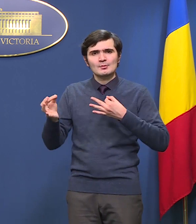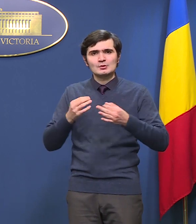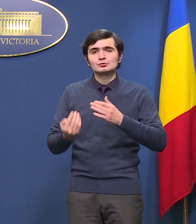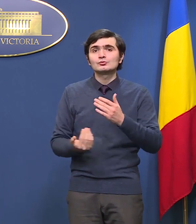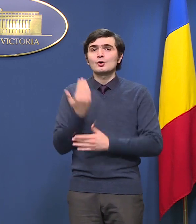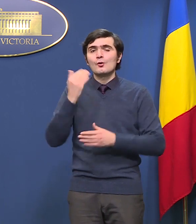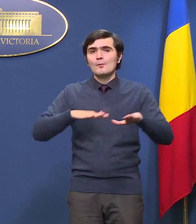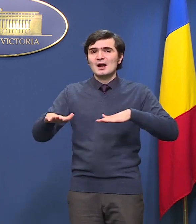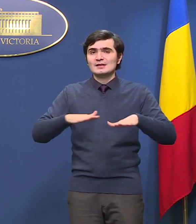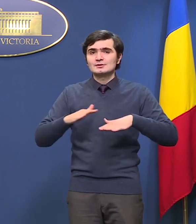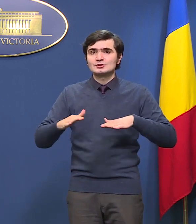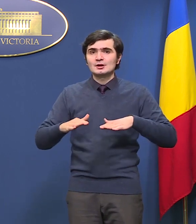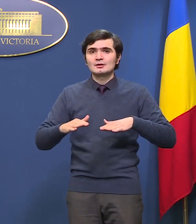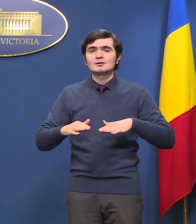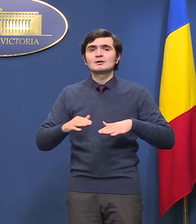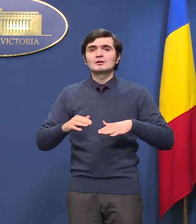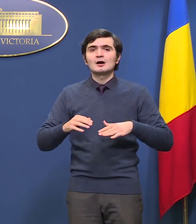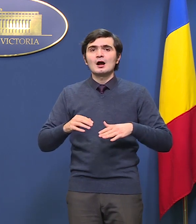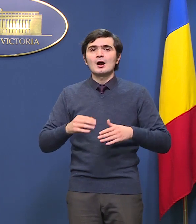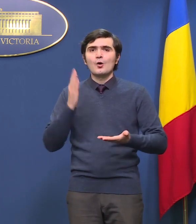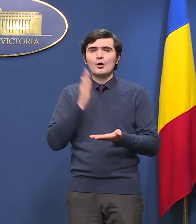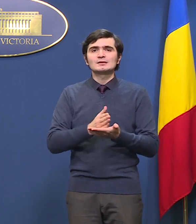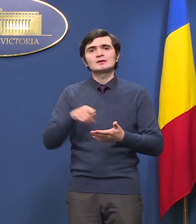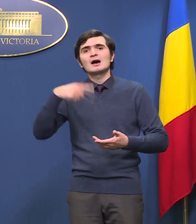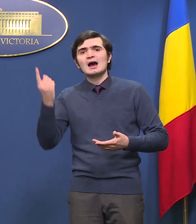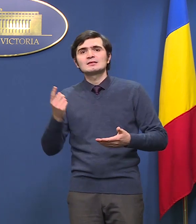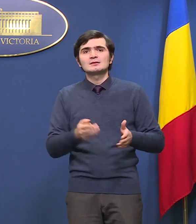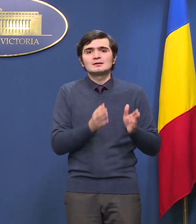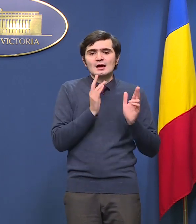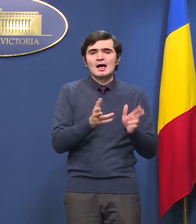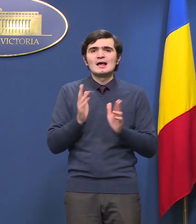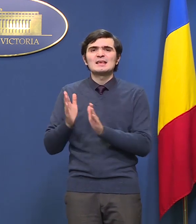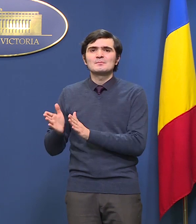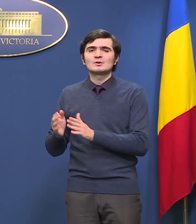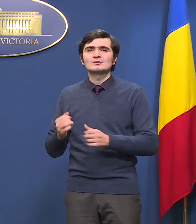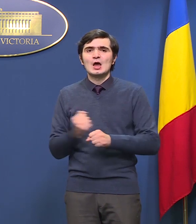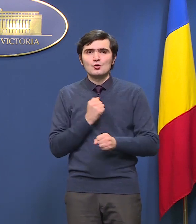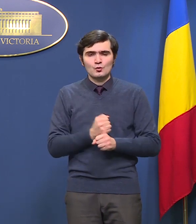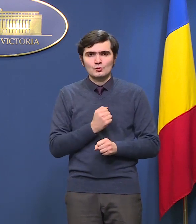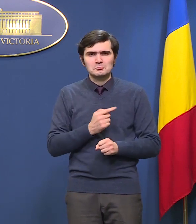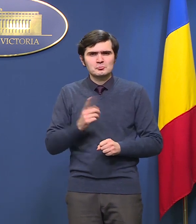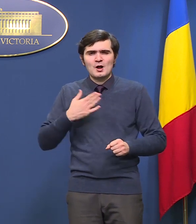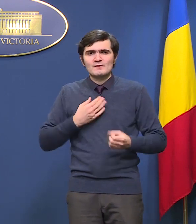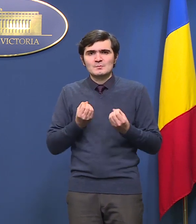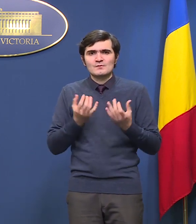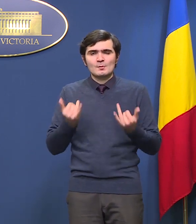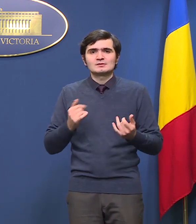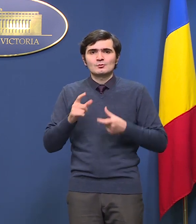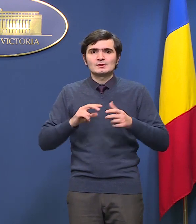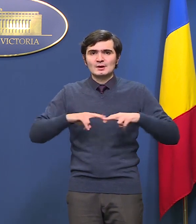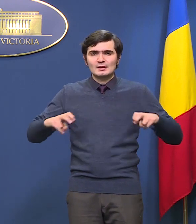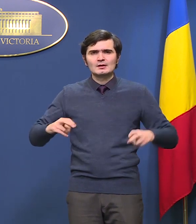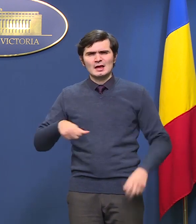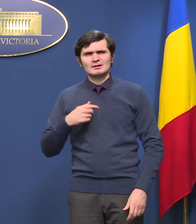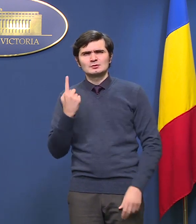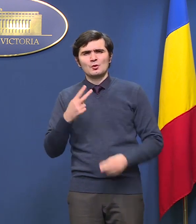a impus un alt rit de lucru și, evident, s-a derulat ancheta epidemiologică. Nu avem informații. Mai avem informații despre o